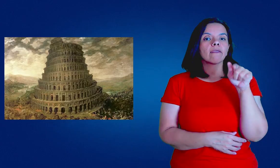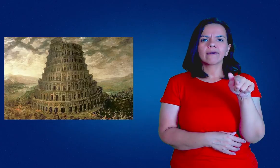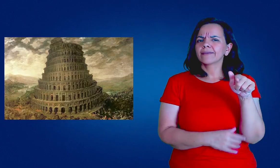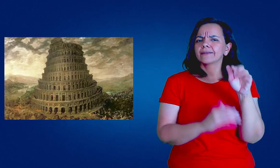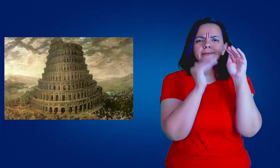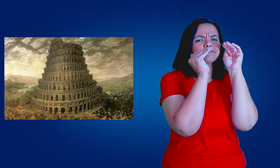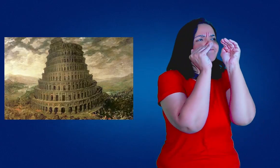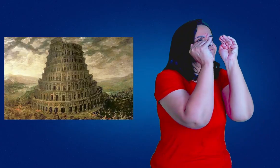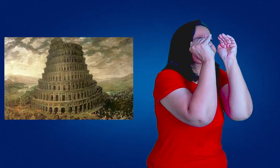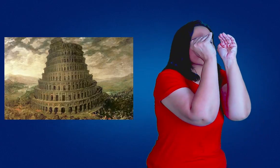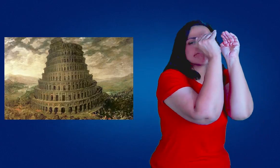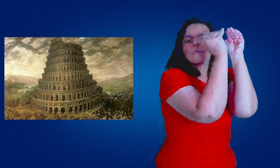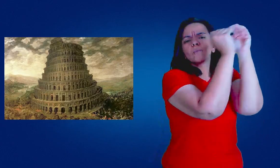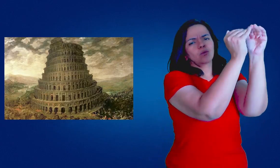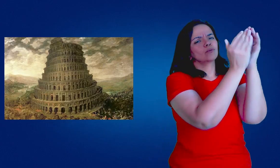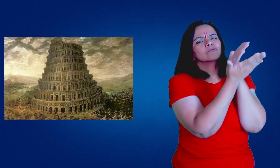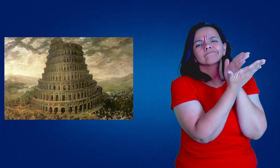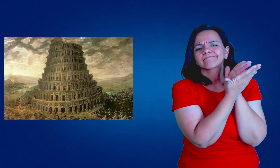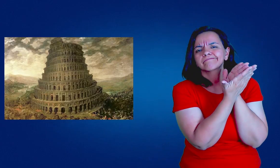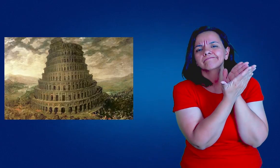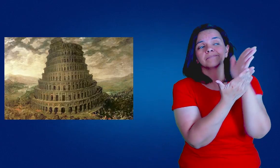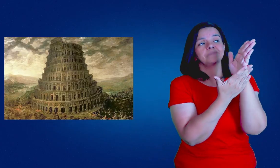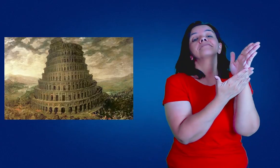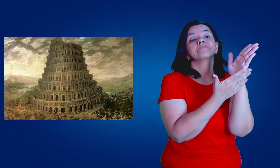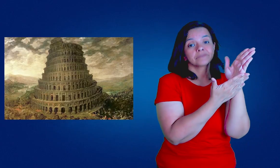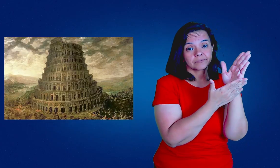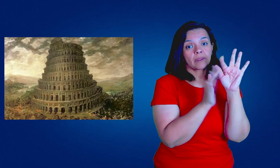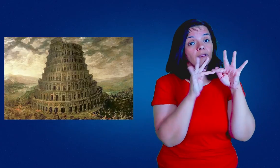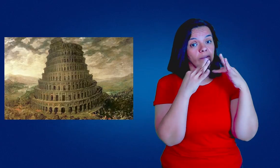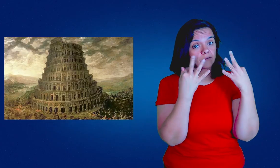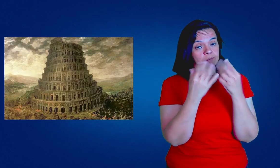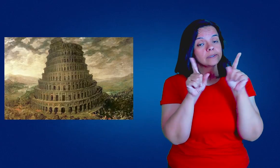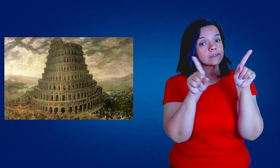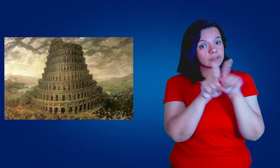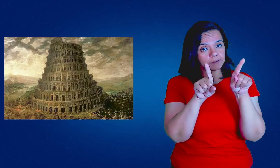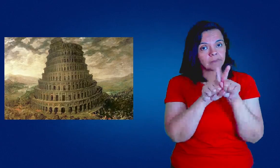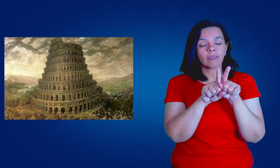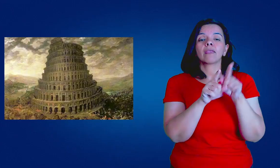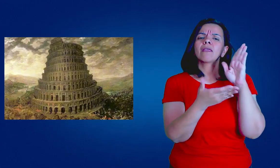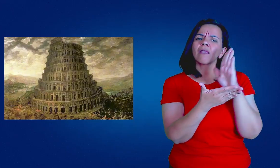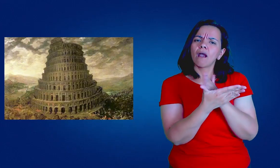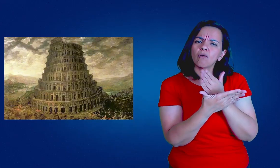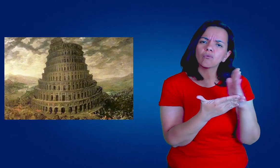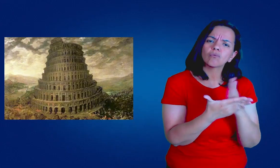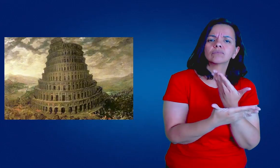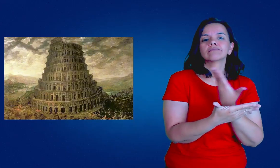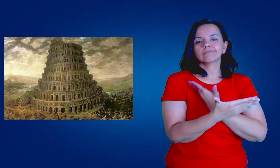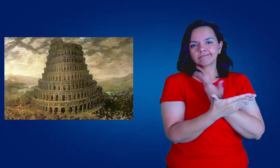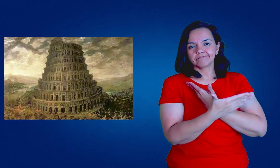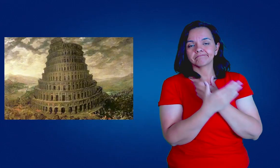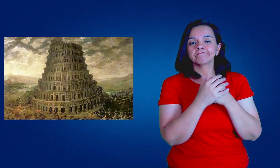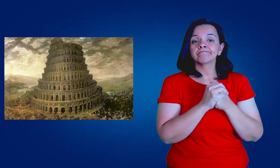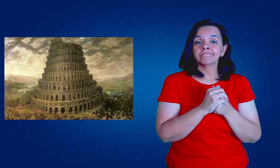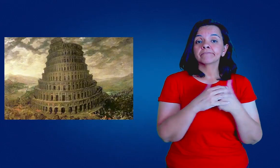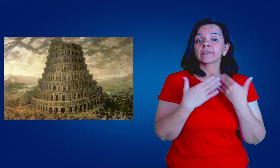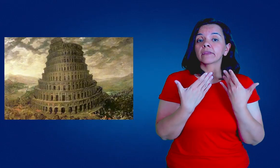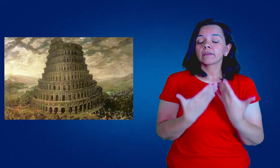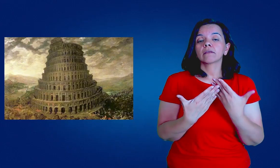Jared. E ele era muito obediente a Deus, sua família e alguns